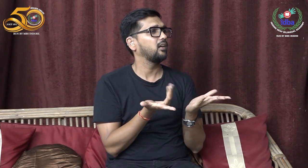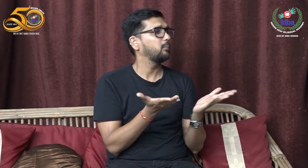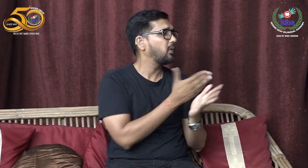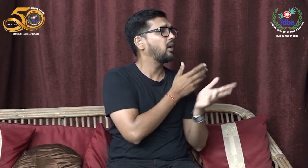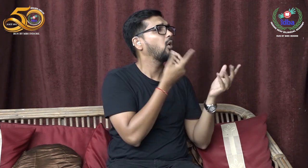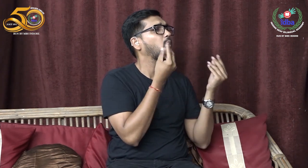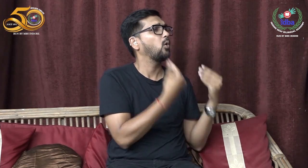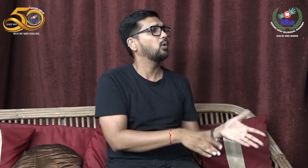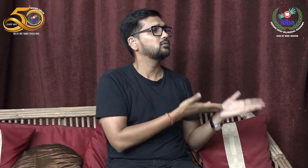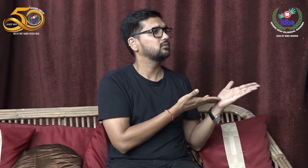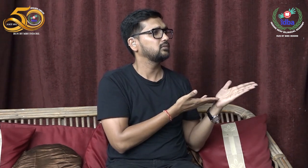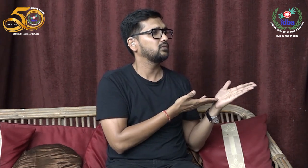पड़ेगी।